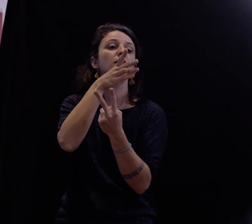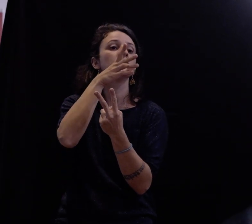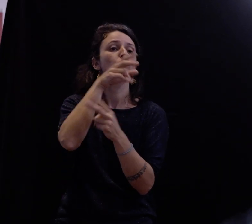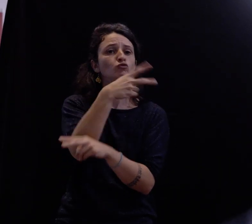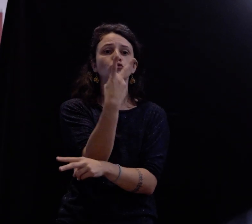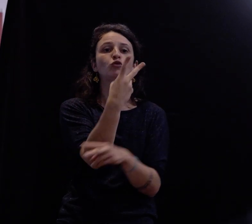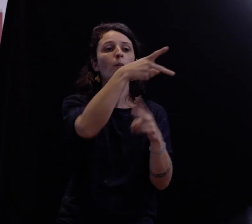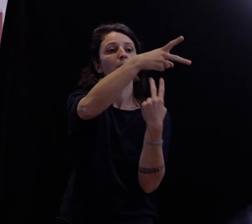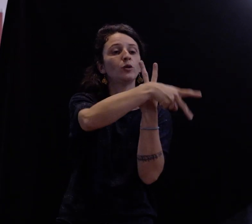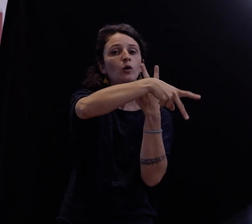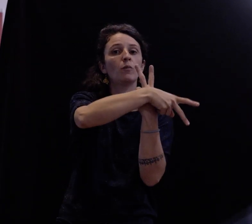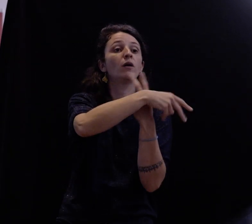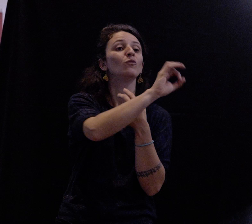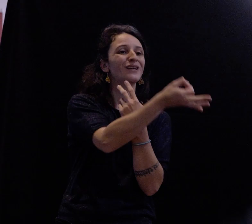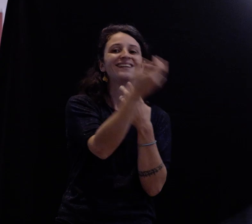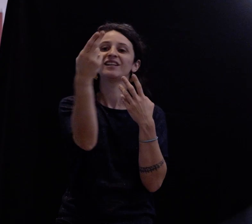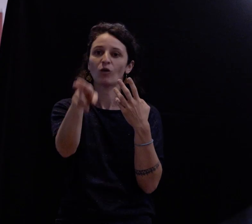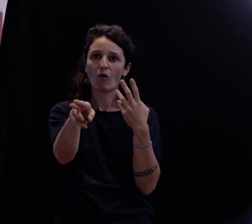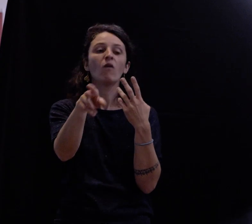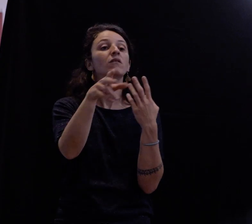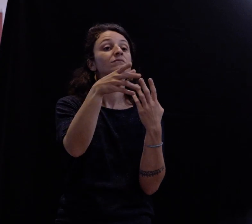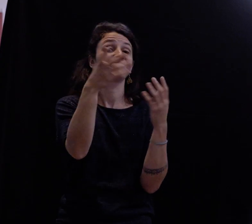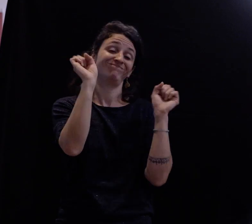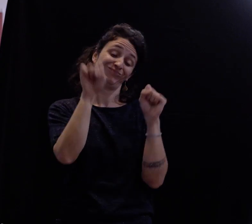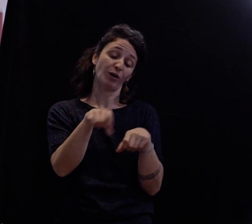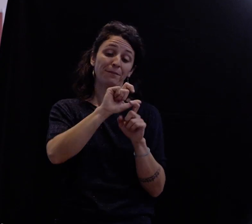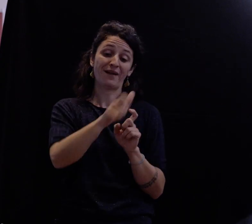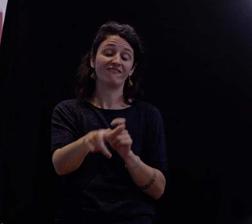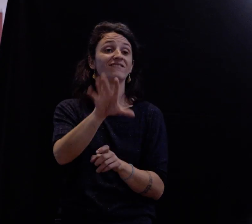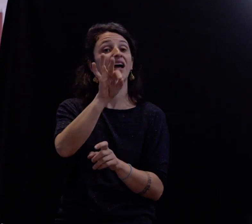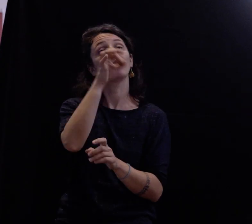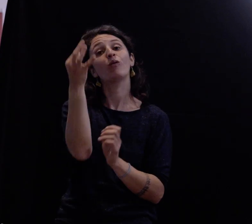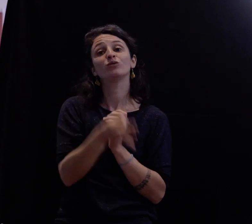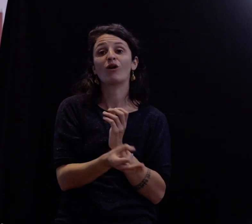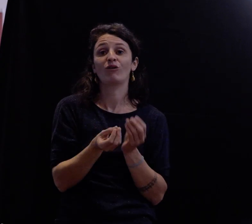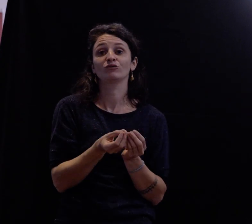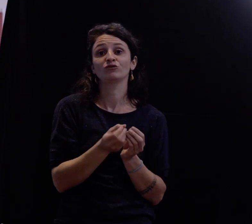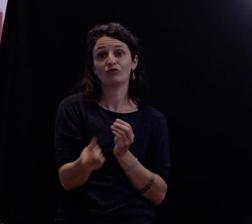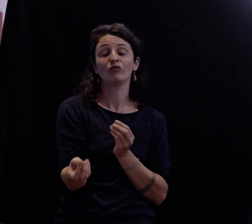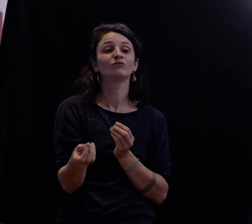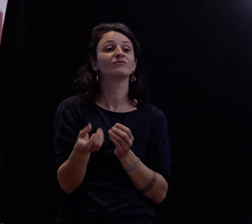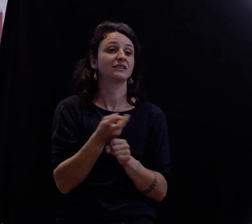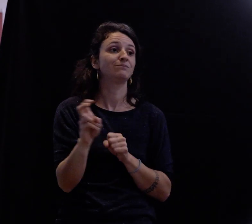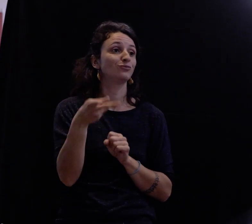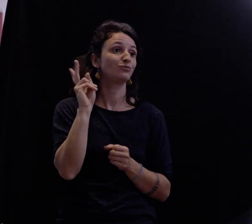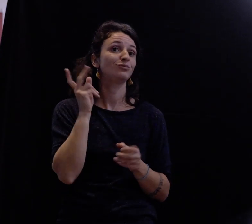sans l'anomalie. Et donc, il y a une chance sur 2 qui transmettent ou l'un ou l'autre. Donc là, le risque, il est beaucoup plus important.